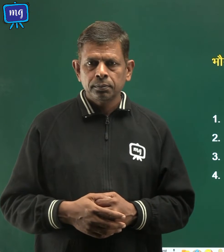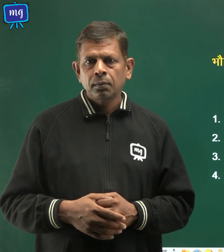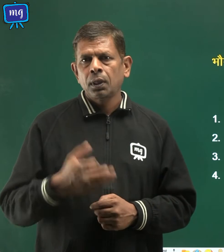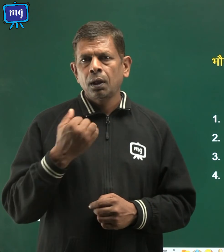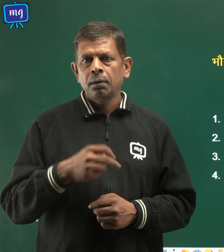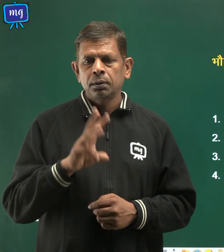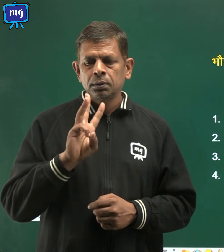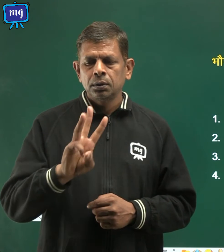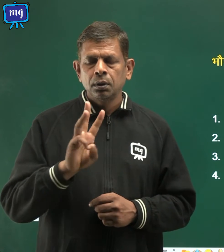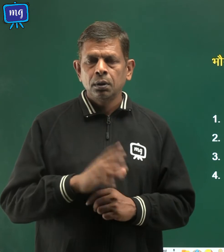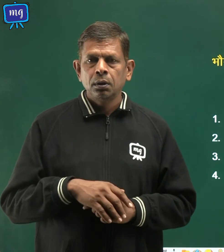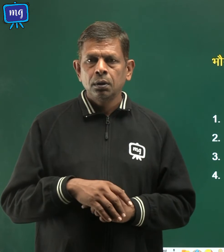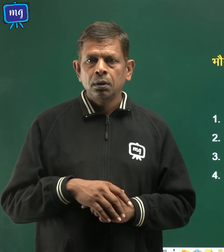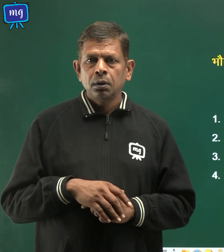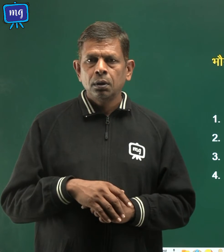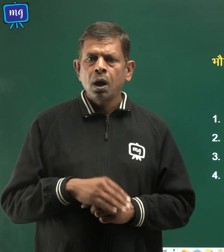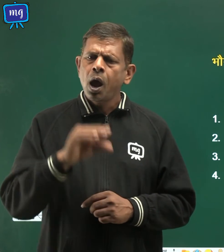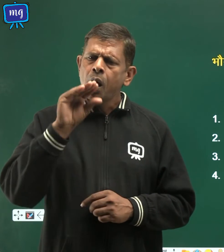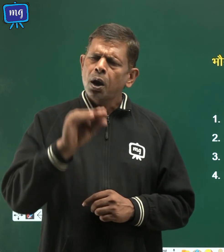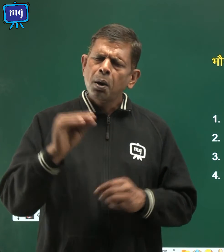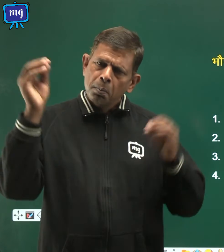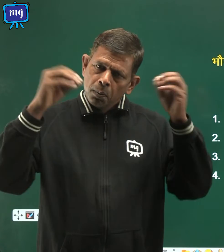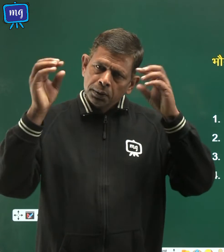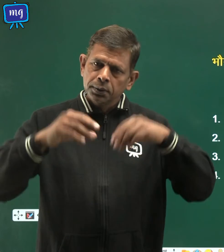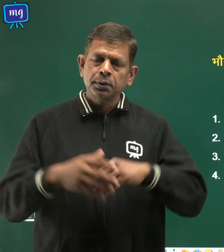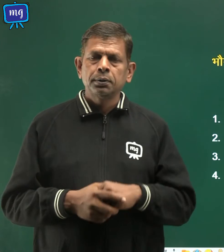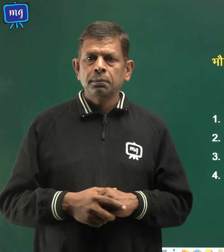नंबर 3, अल्प वर्षा।